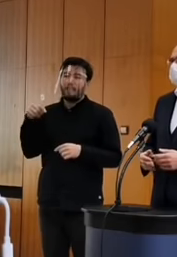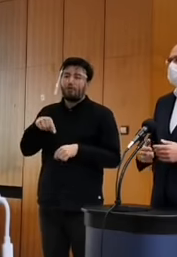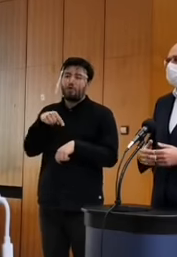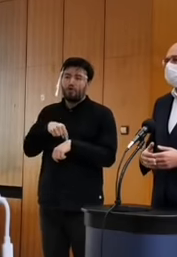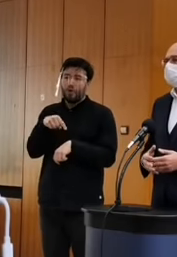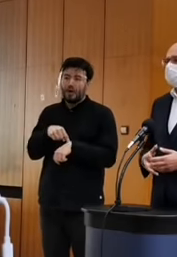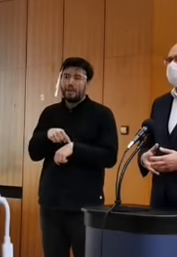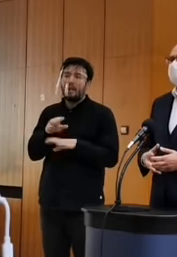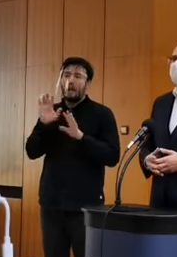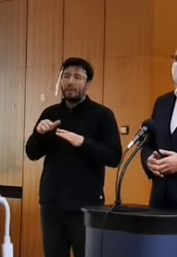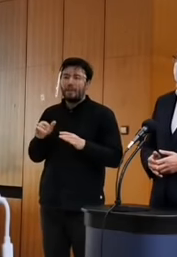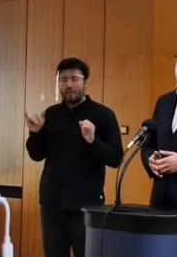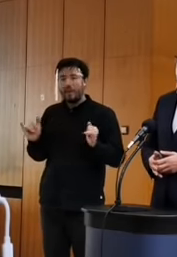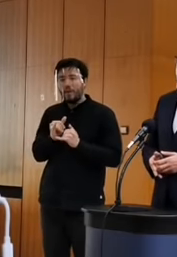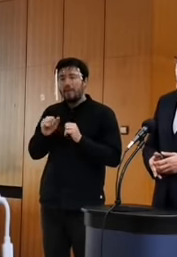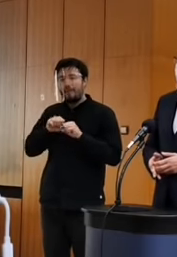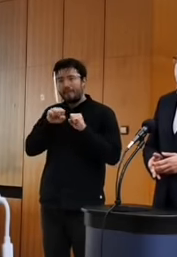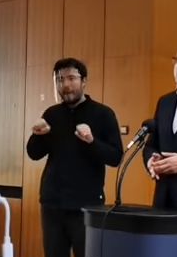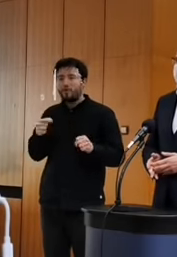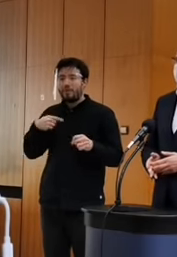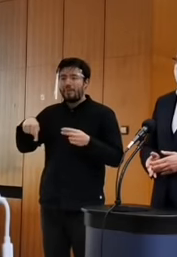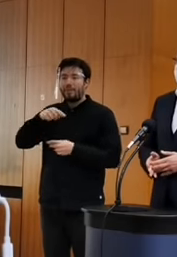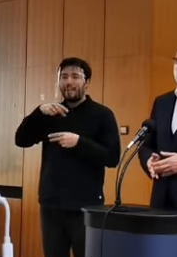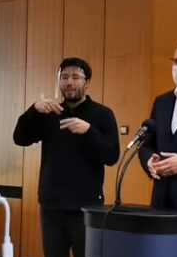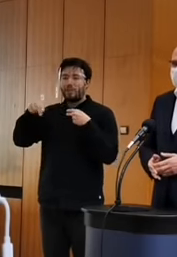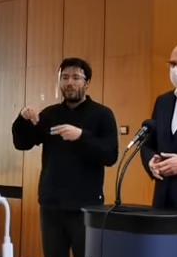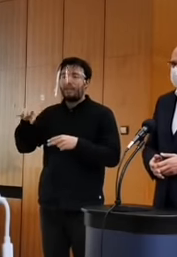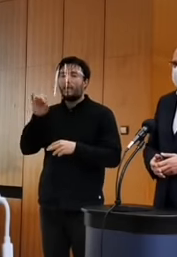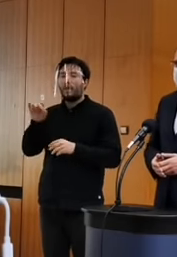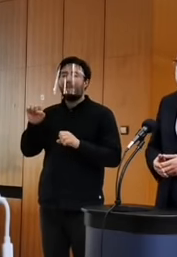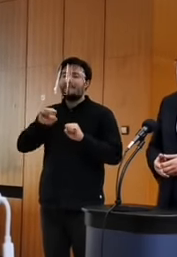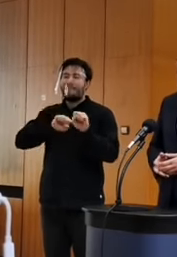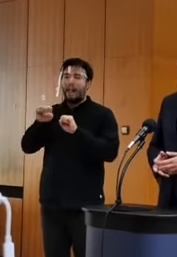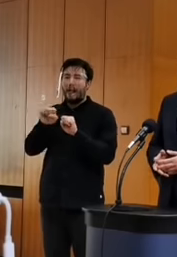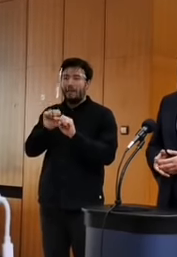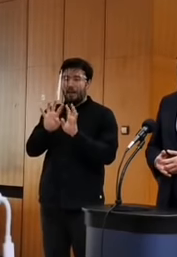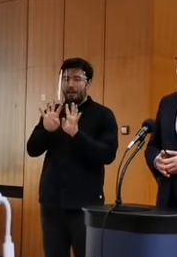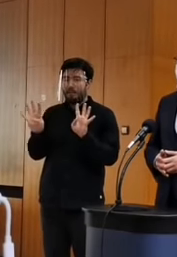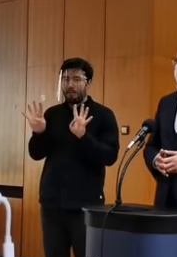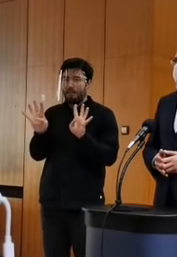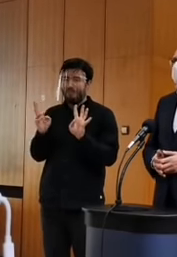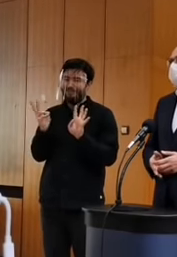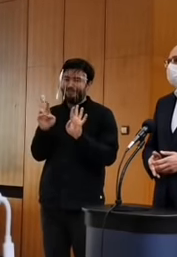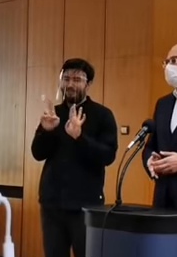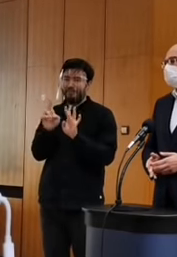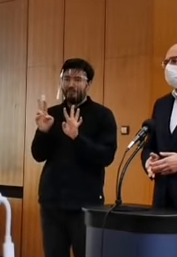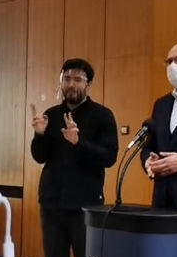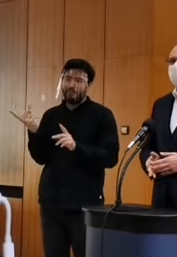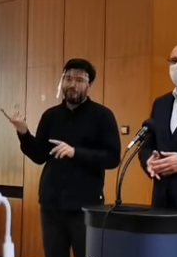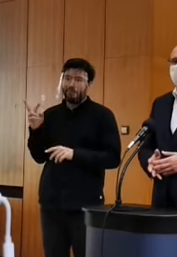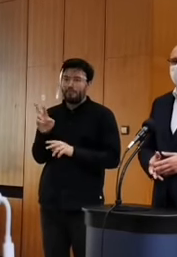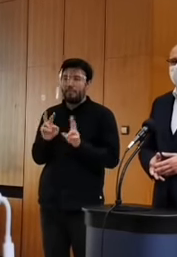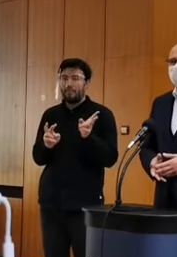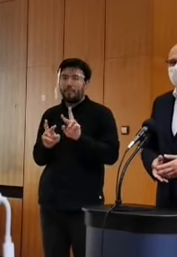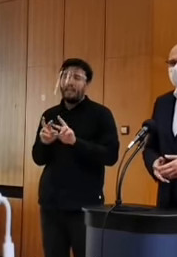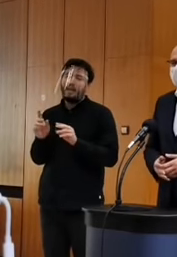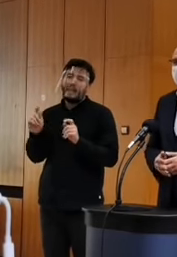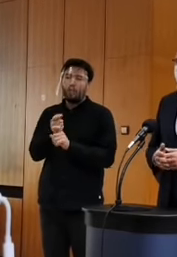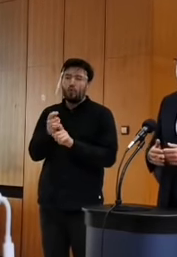aby sme sa naozaj vážne bavili o rekonštrukcii vlády. Nebudem vám hovoriť teraz žiadne detaily ani